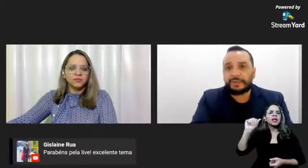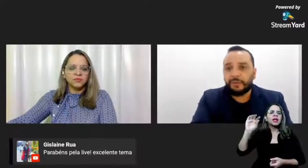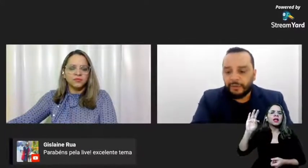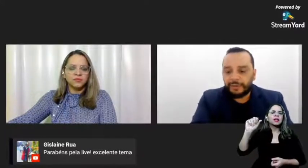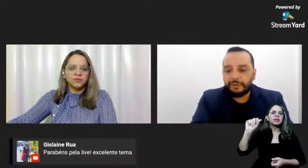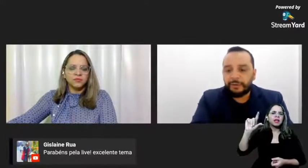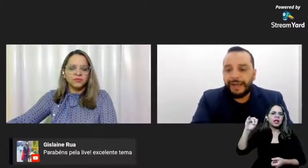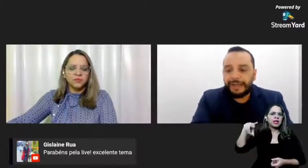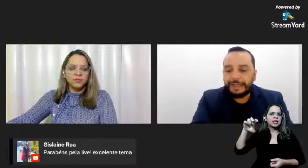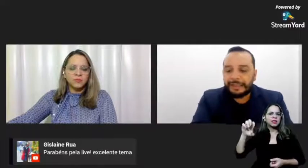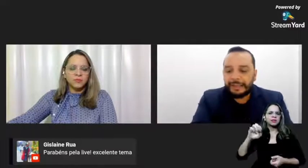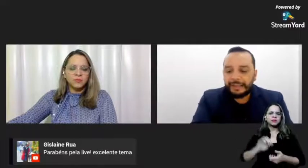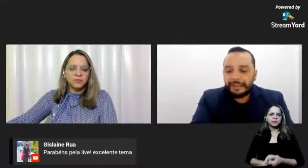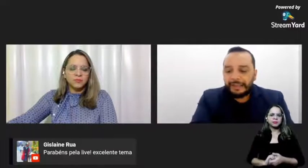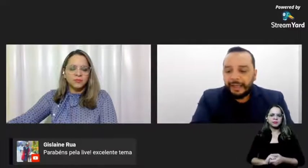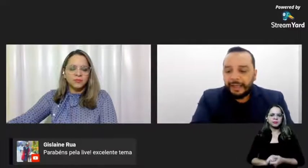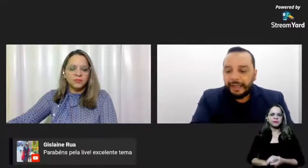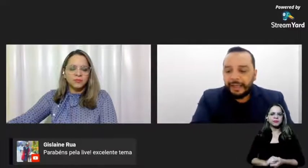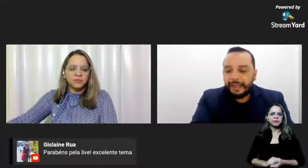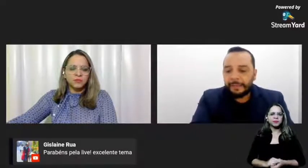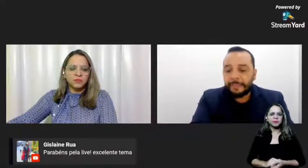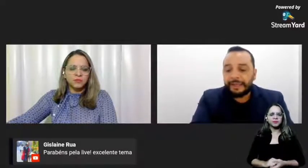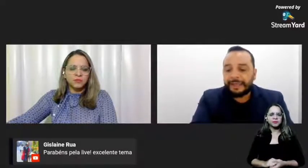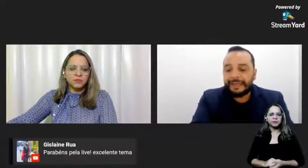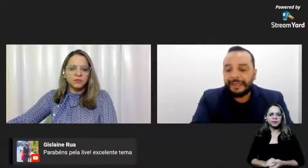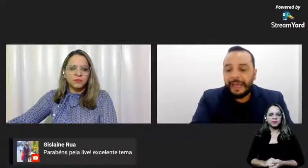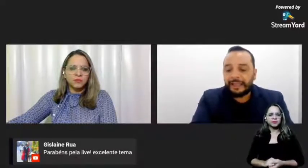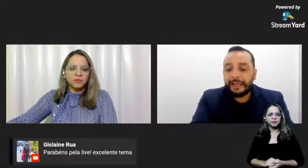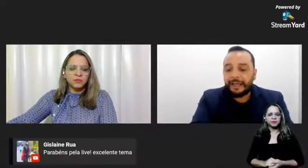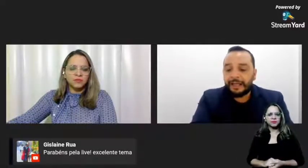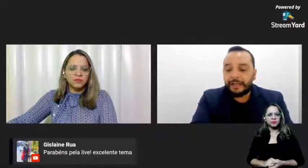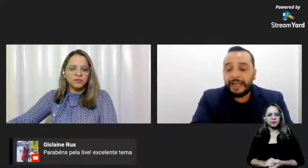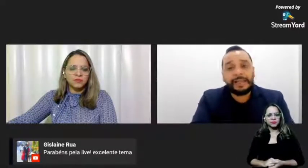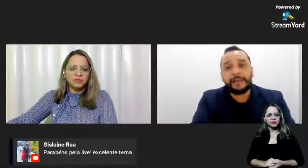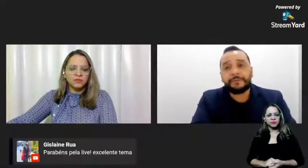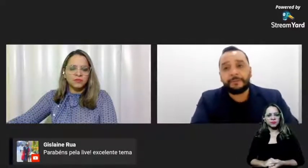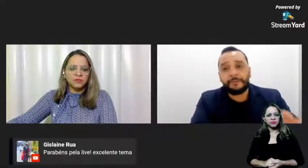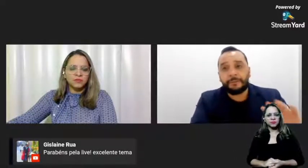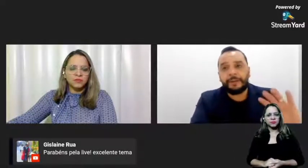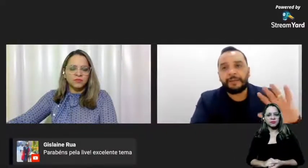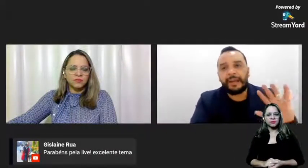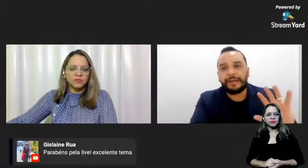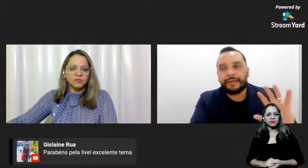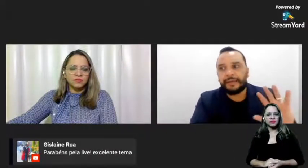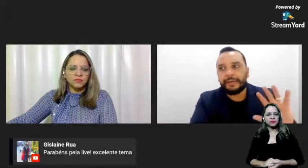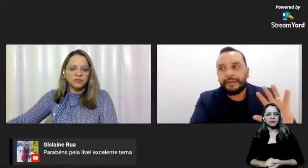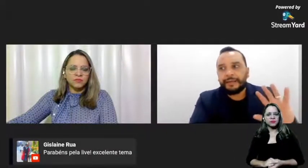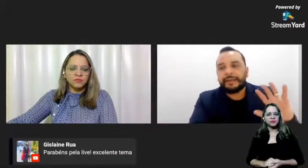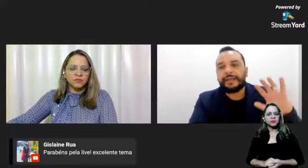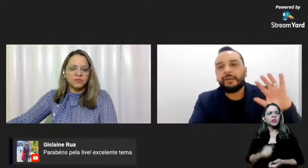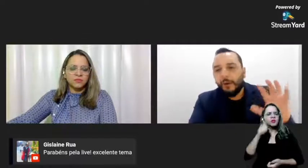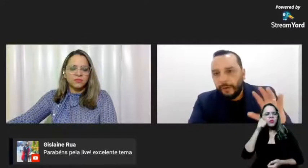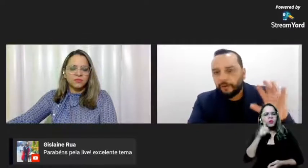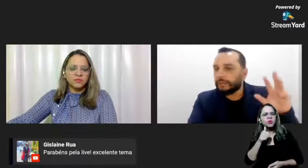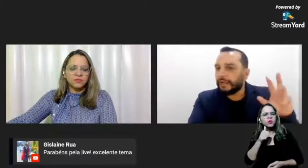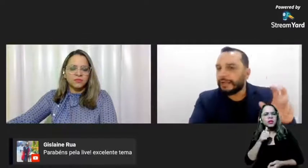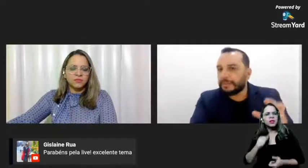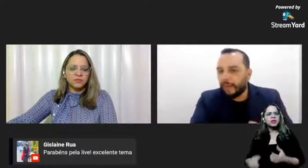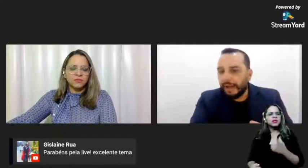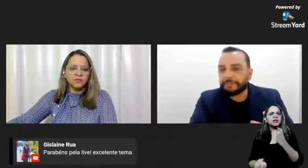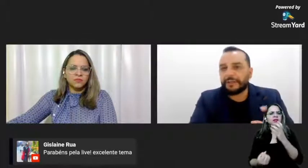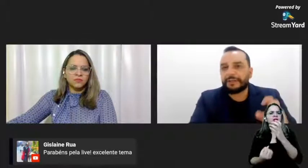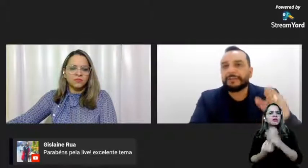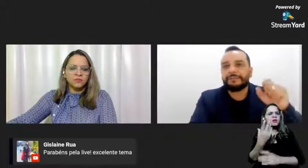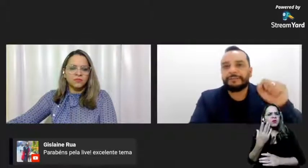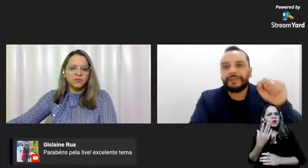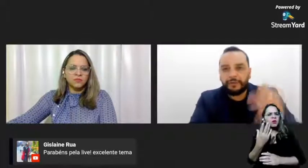instituição que você citou, lá na Noruega, né? E ela foi a mulher que criou a